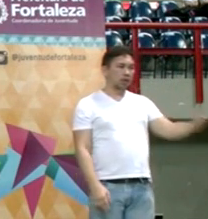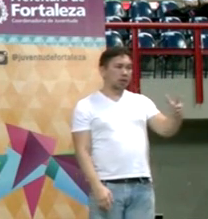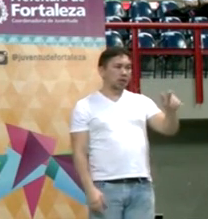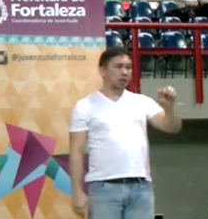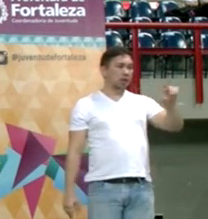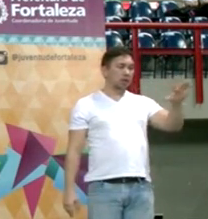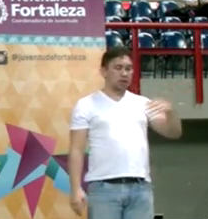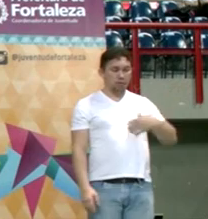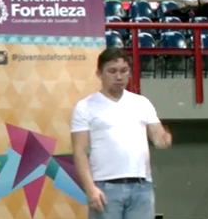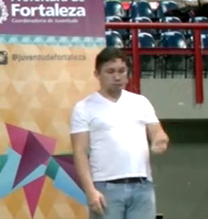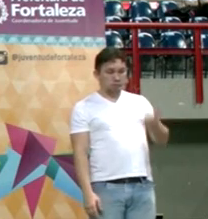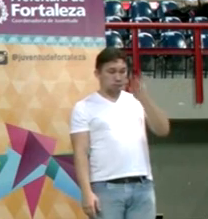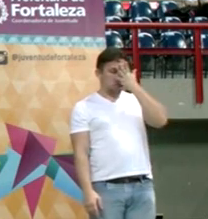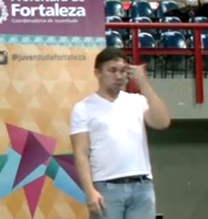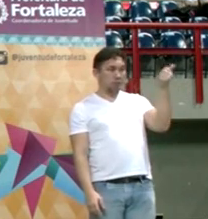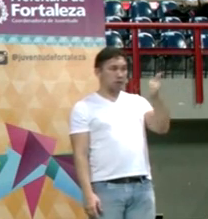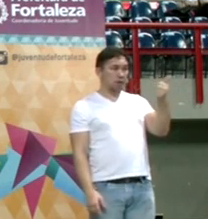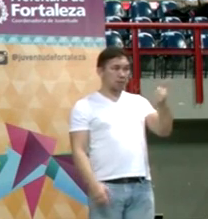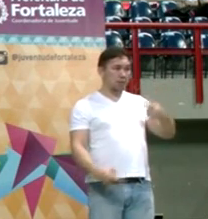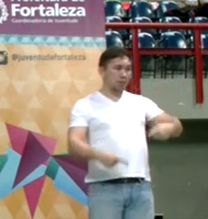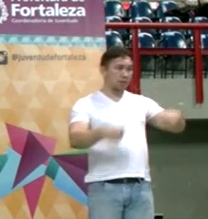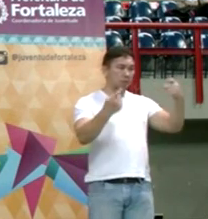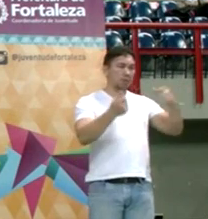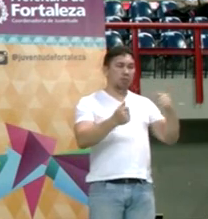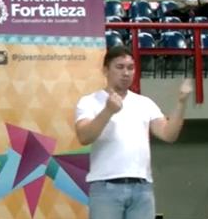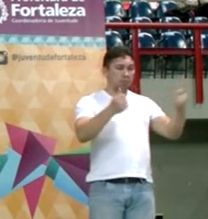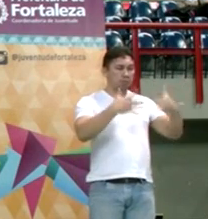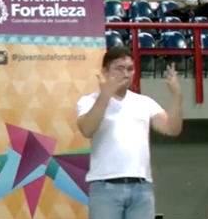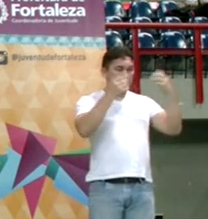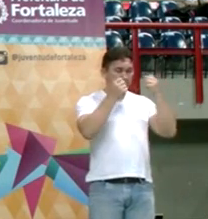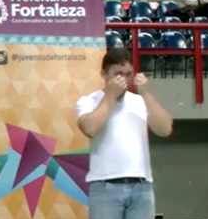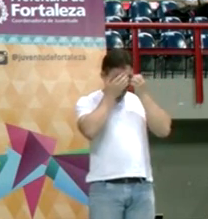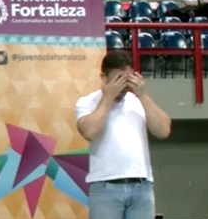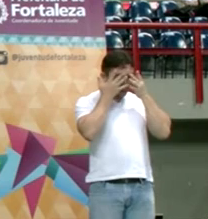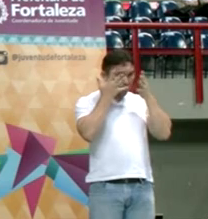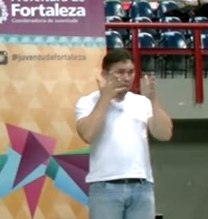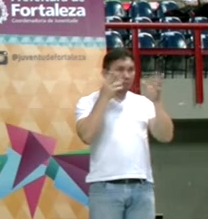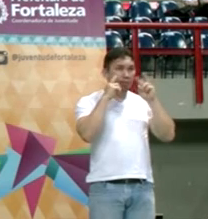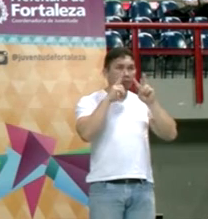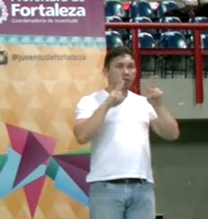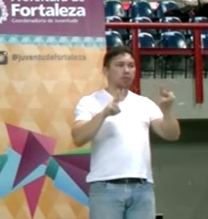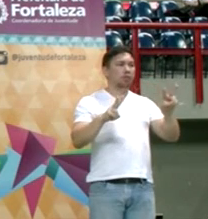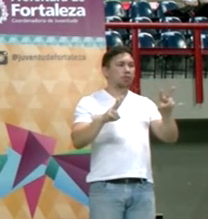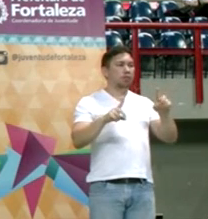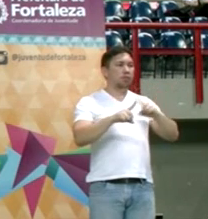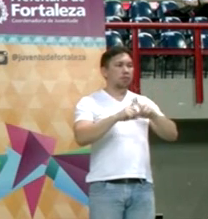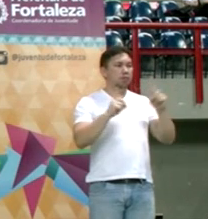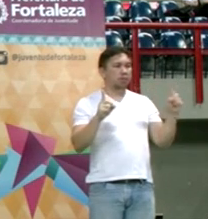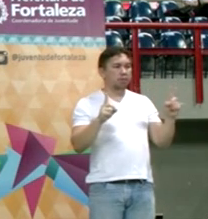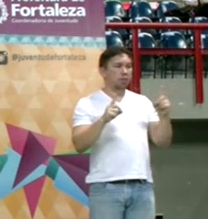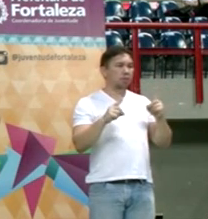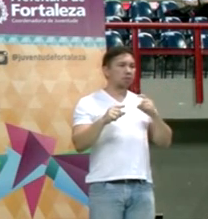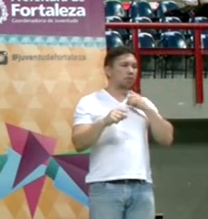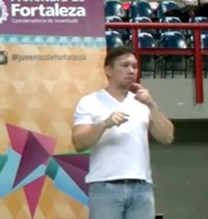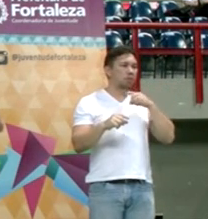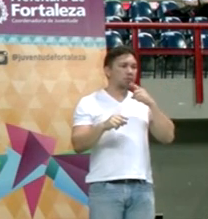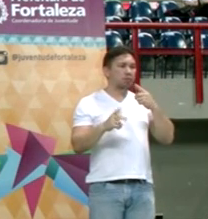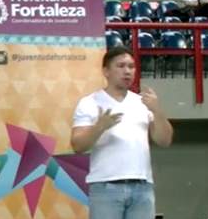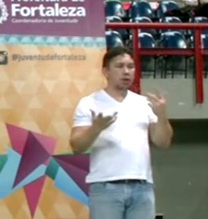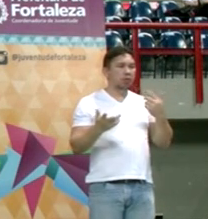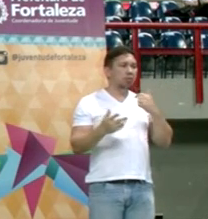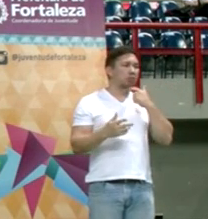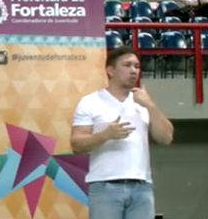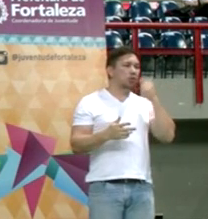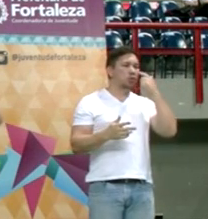mostarda e ficou cego na Primeira Guerra. Milagrosamente voltou a enxergar, mas não conseguia mais